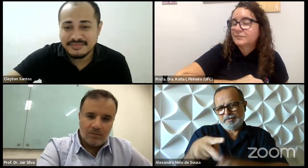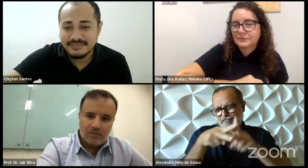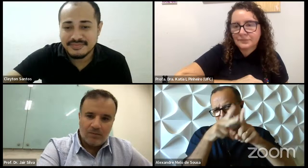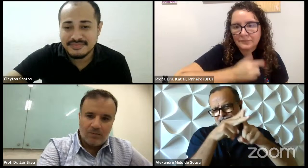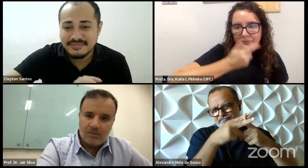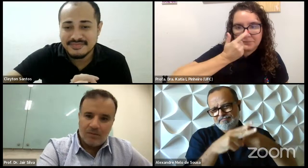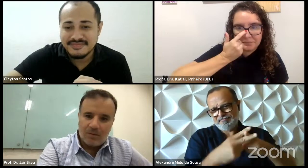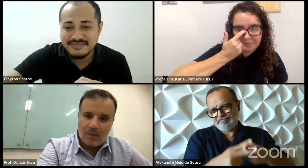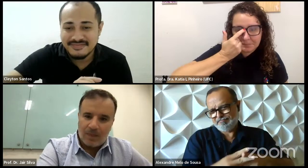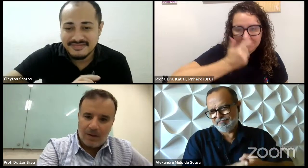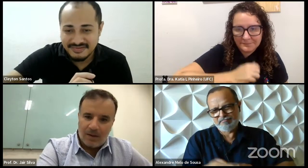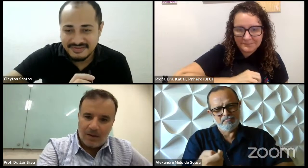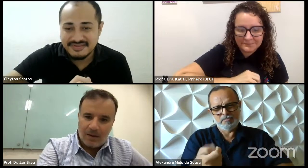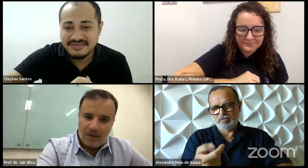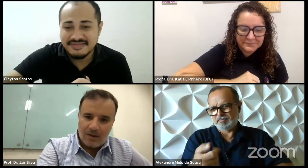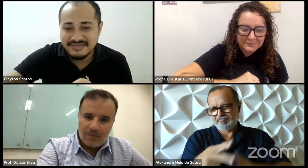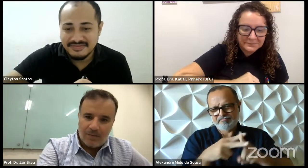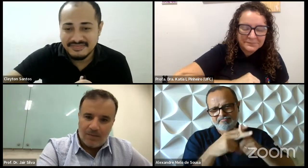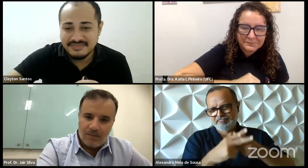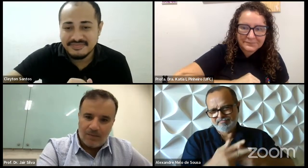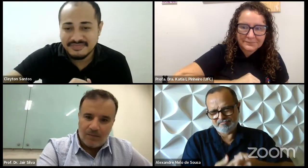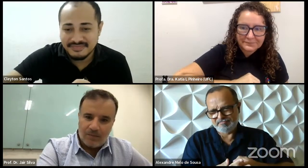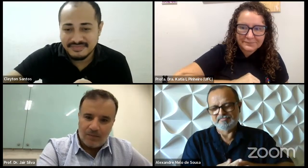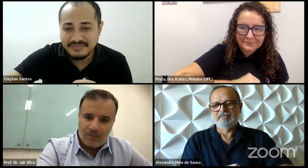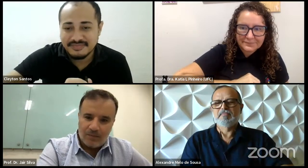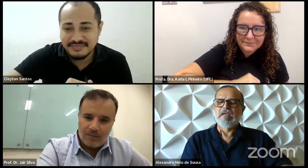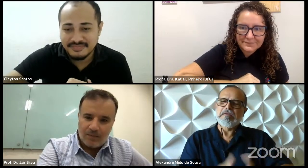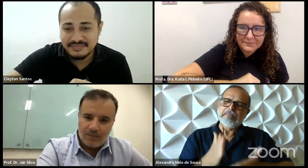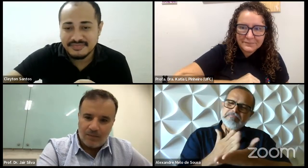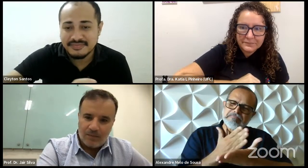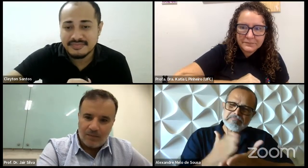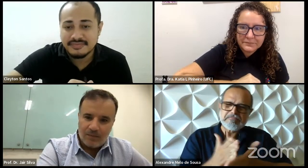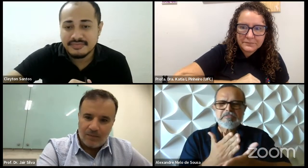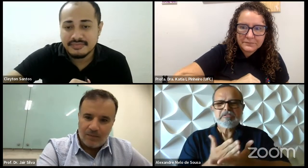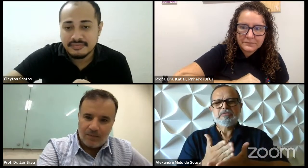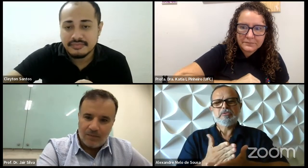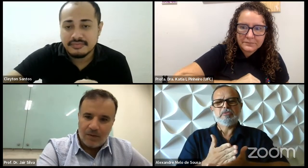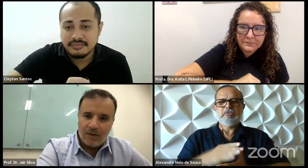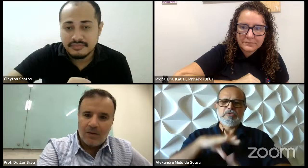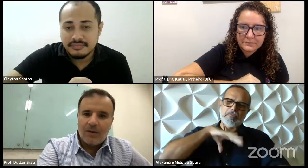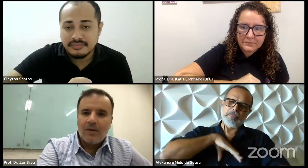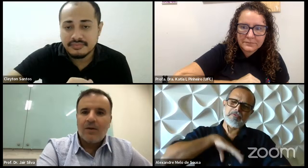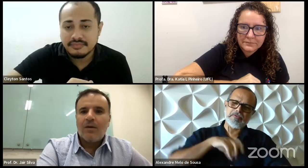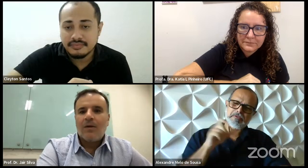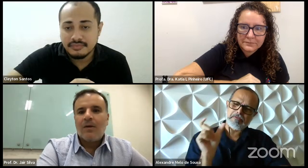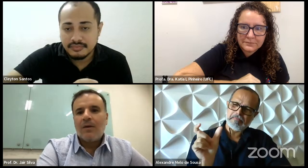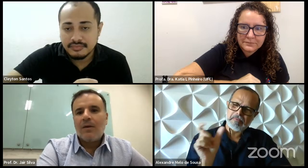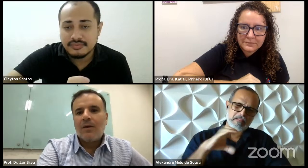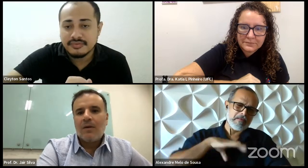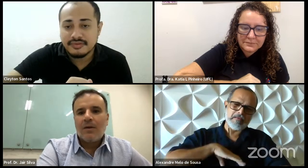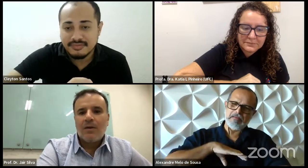a elaboração. Então, eu tenho poucos apontamentos